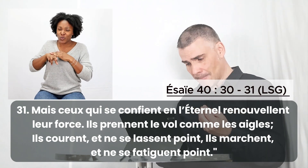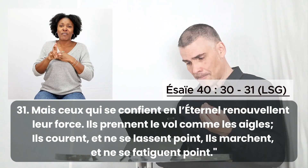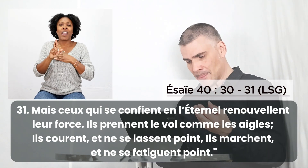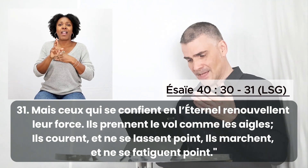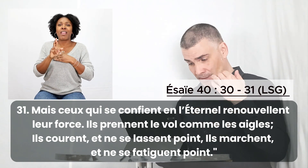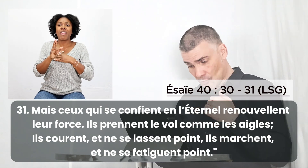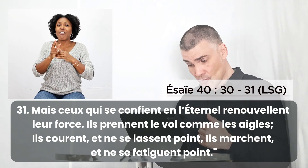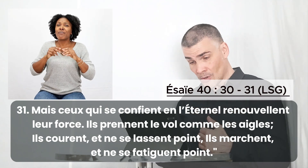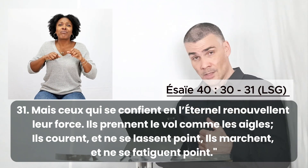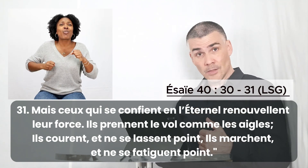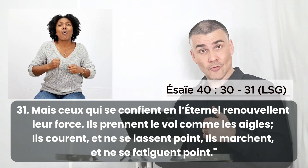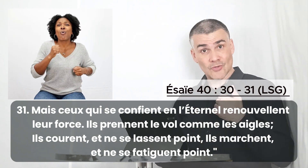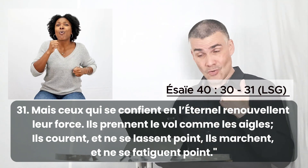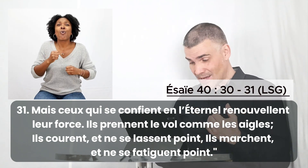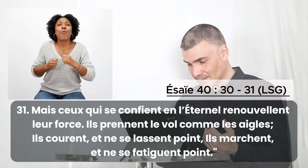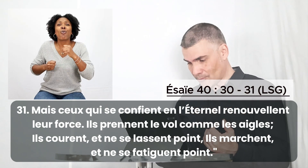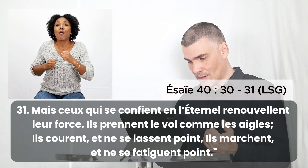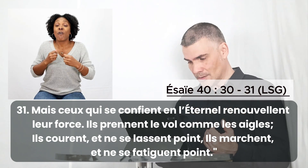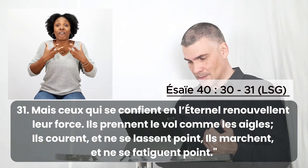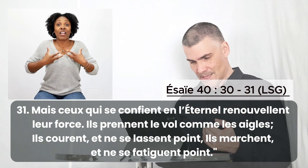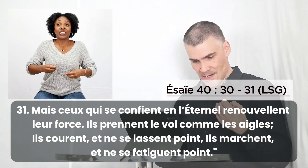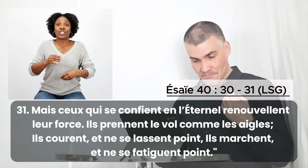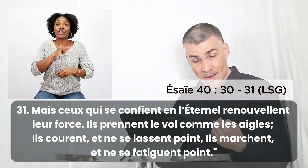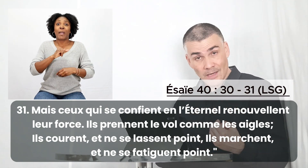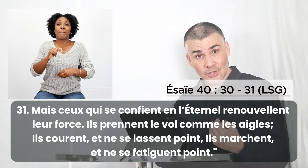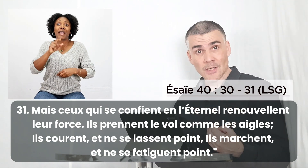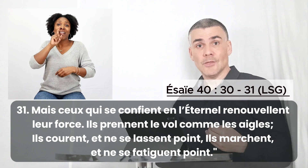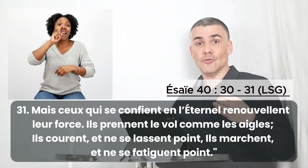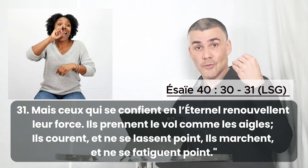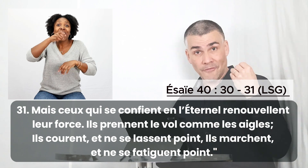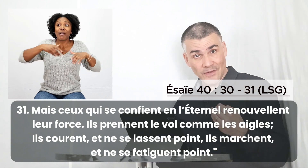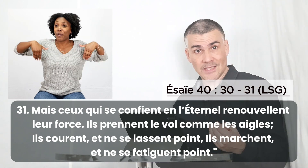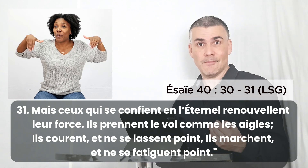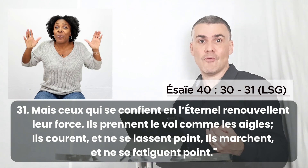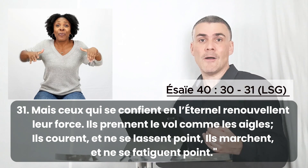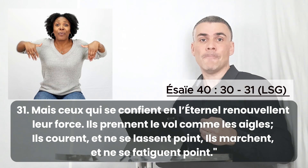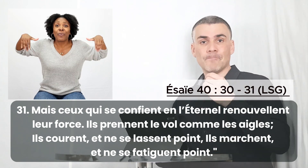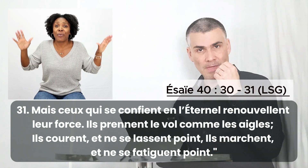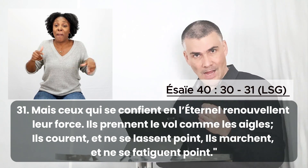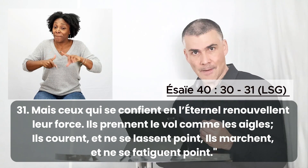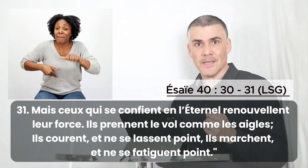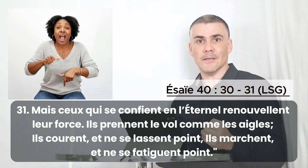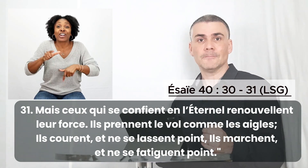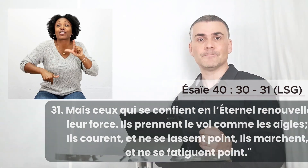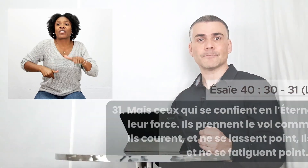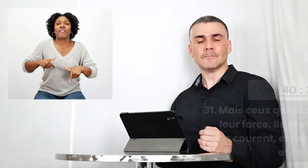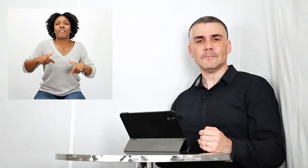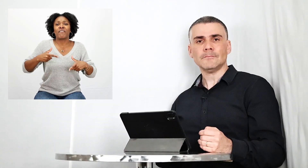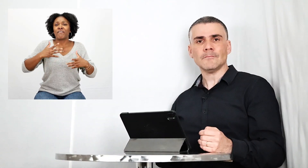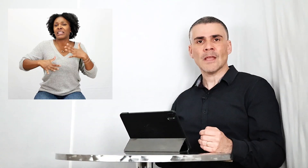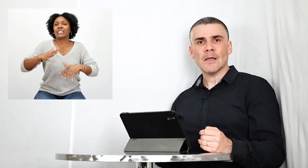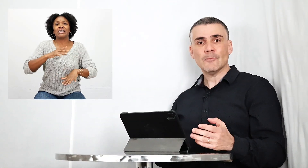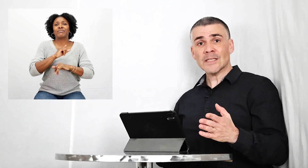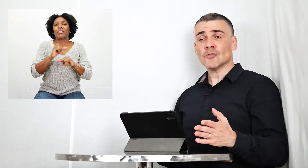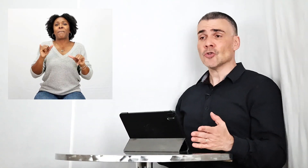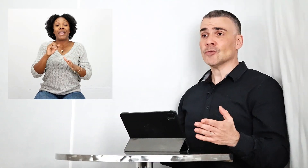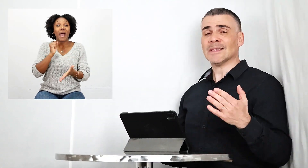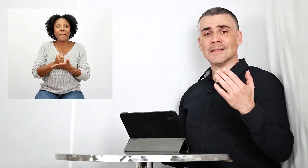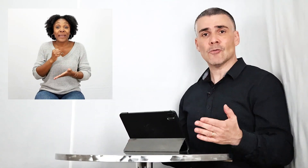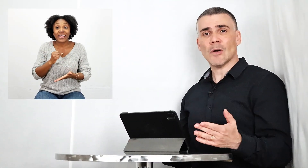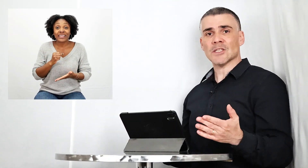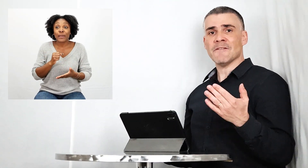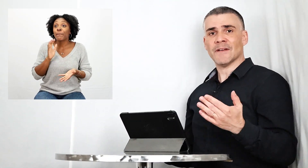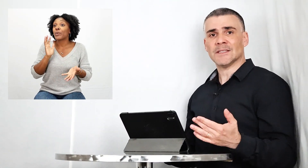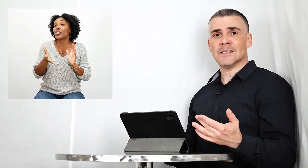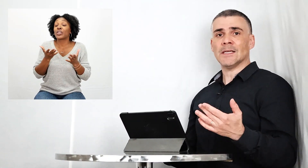les aigles. Ils courent, ne se lassent point. Ils marchent, ne se fatiguent point. Amen. Peut-être qu'aujourd'hui,